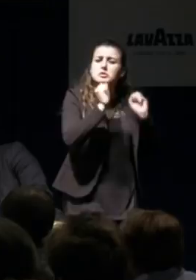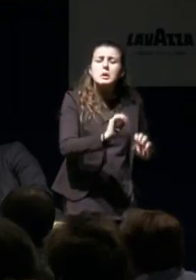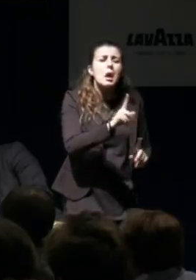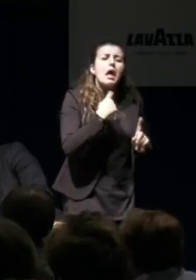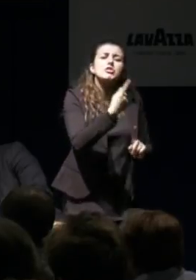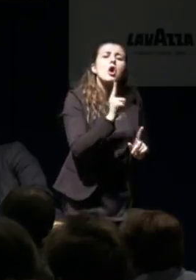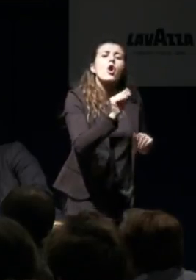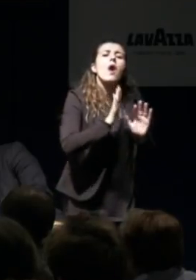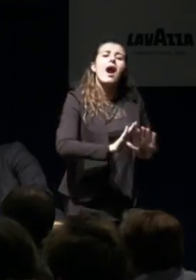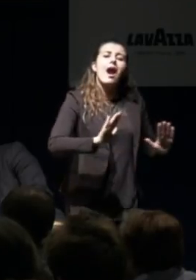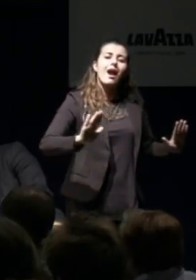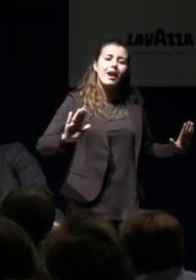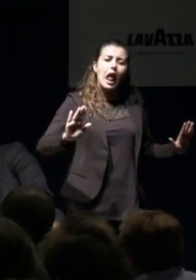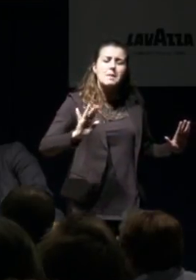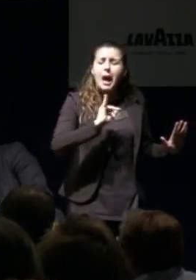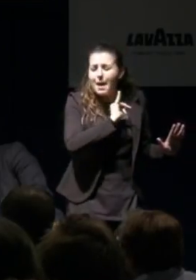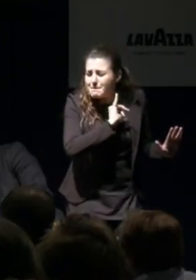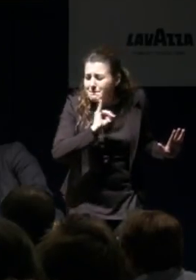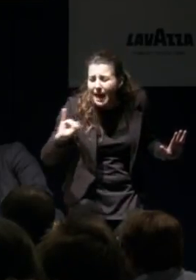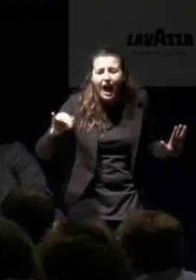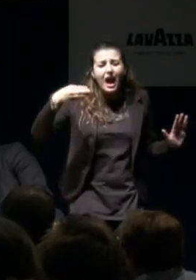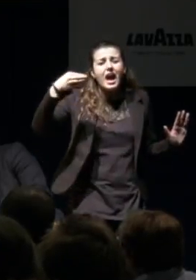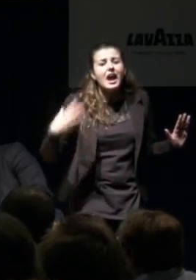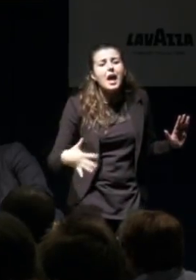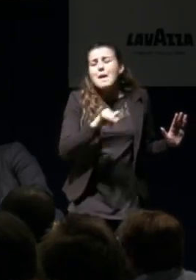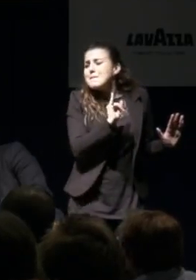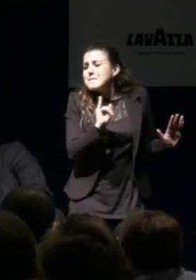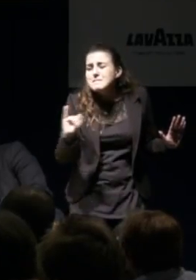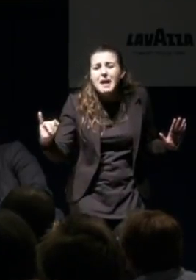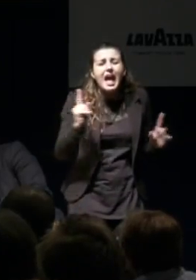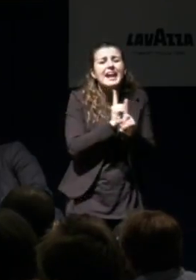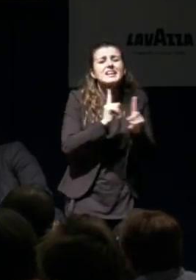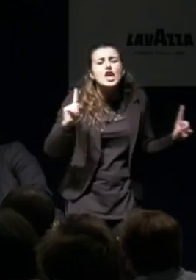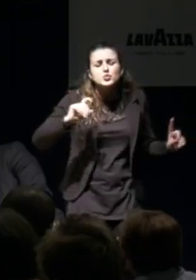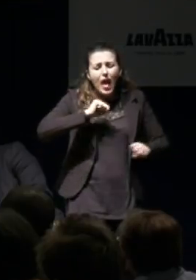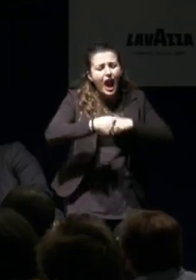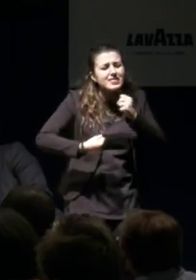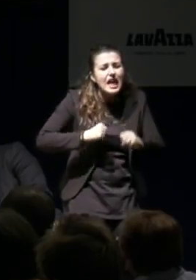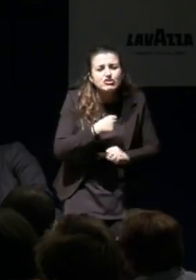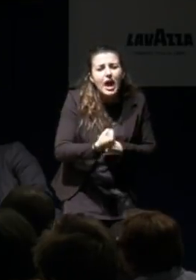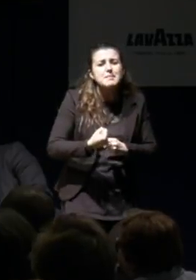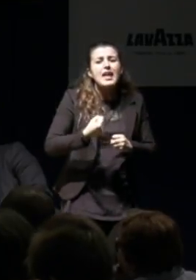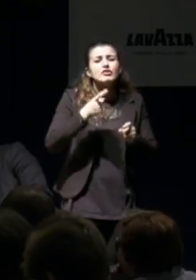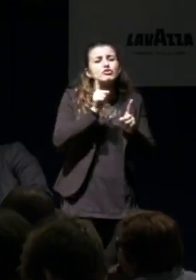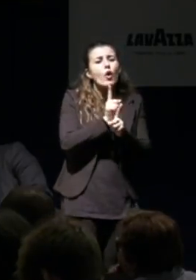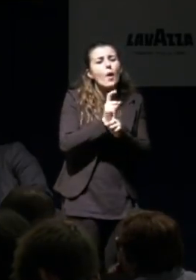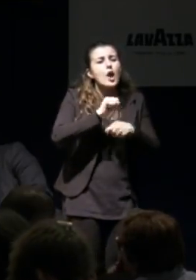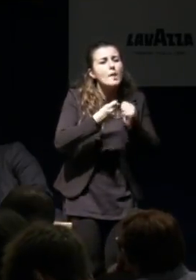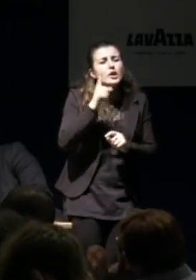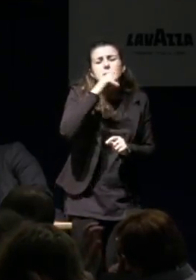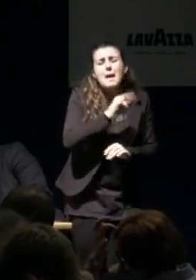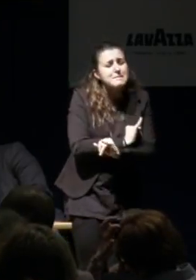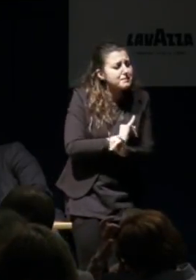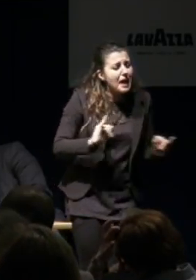le sue senza cedere di un passo senza nessun atteggiamento di di compromesso di lui